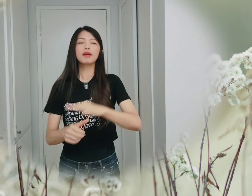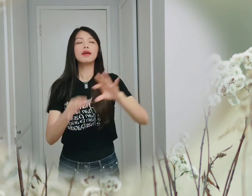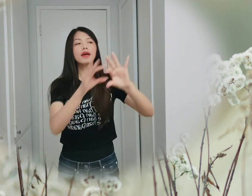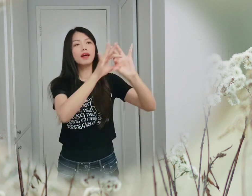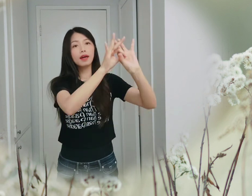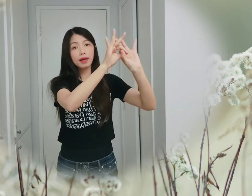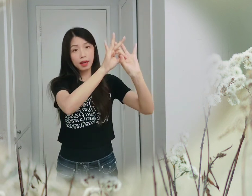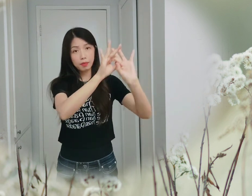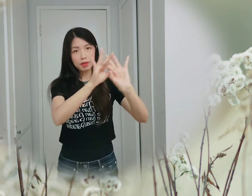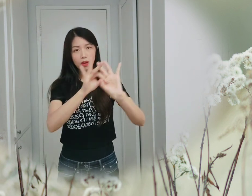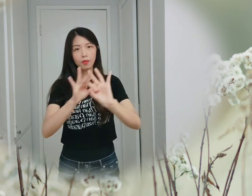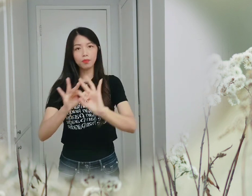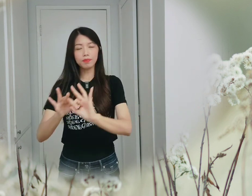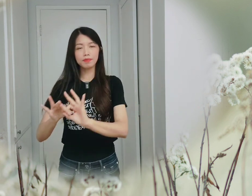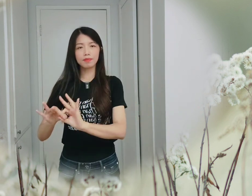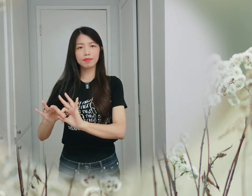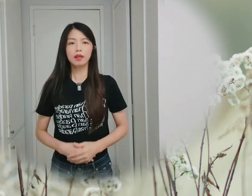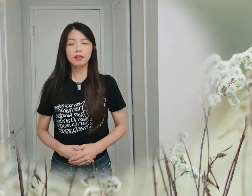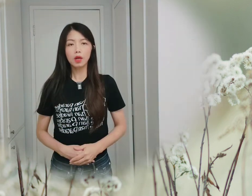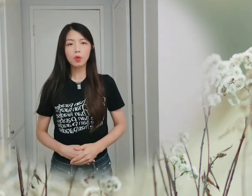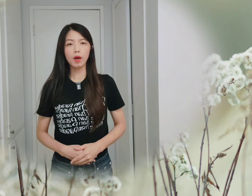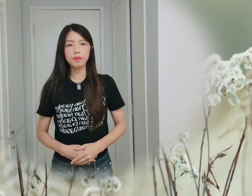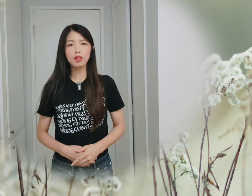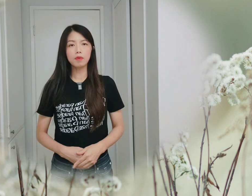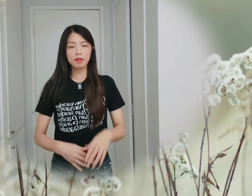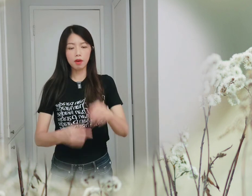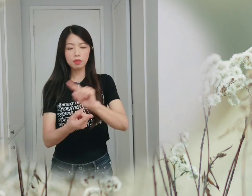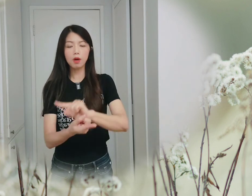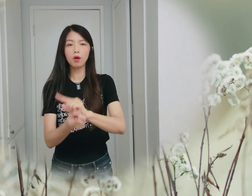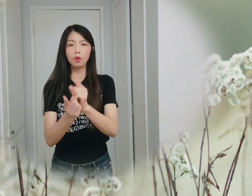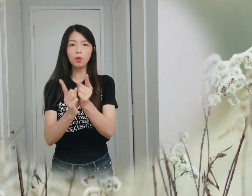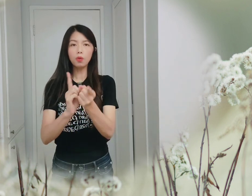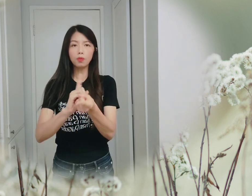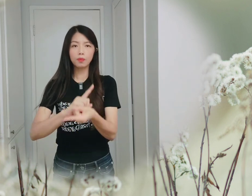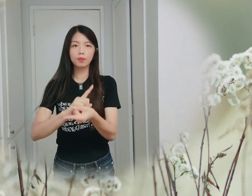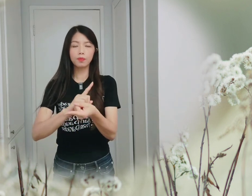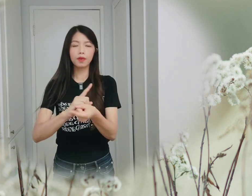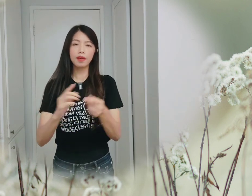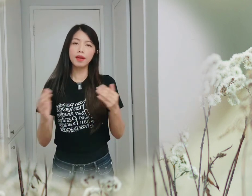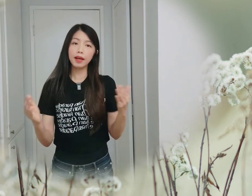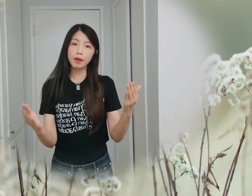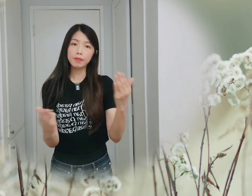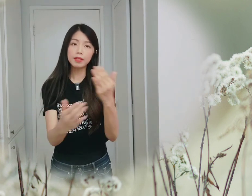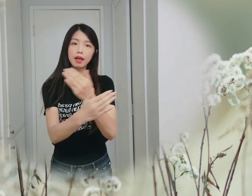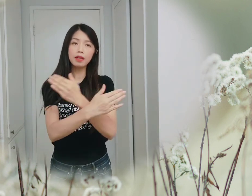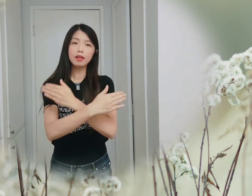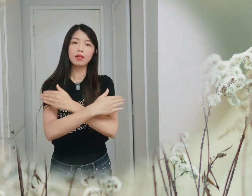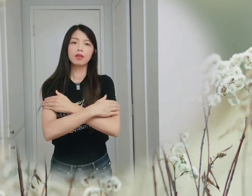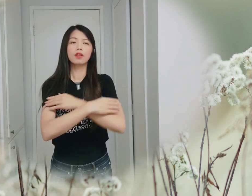참아 가면서, 서로 감싸주면서, 서로